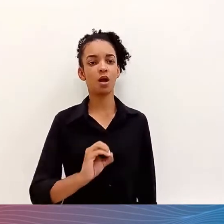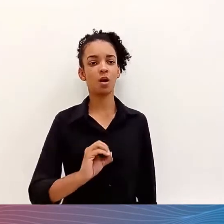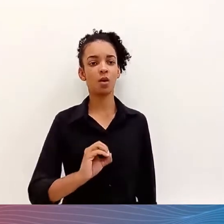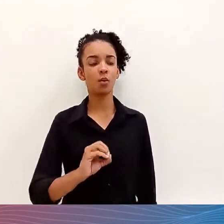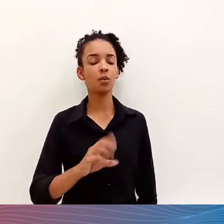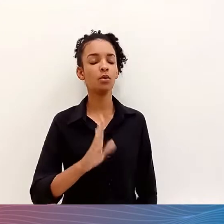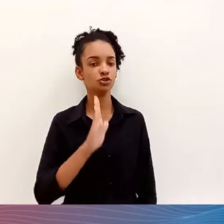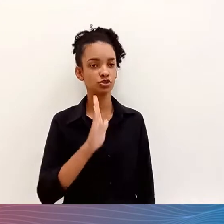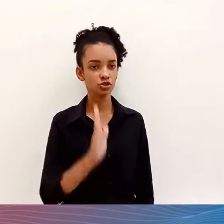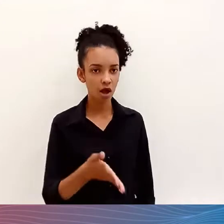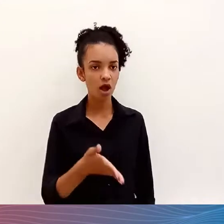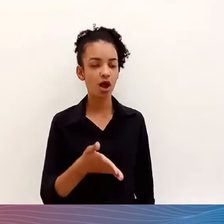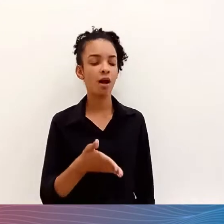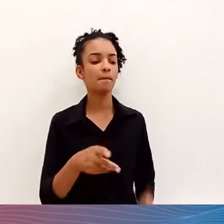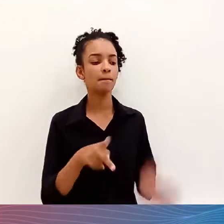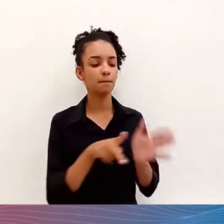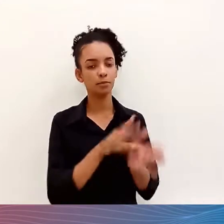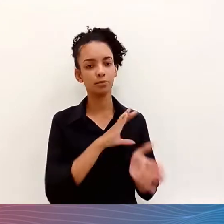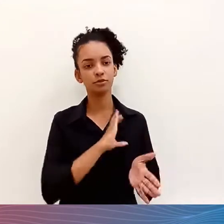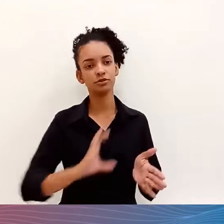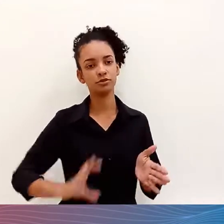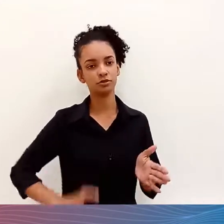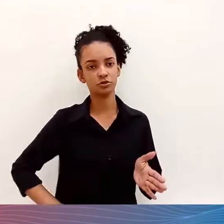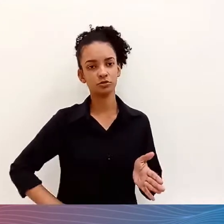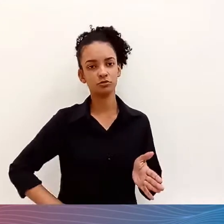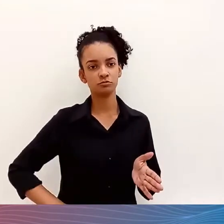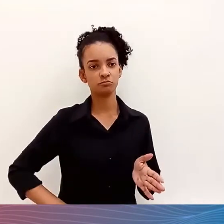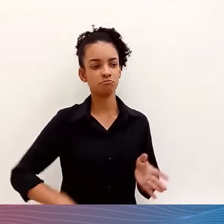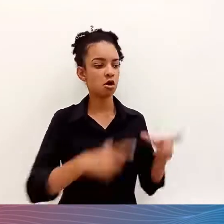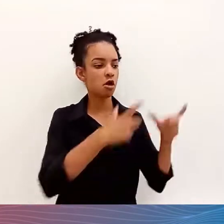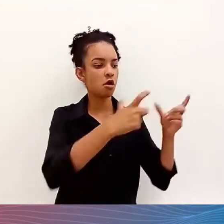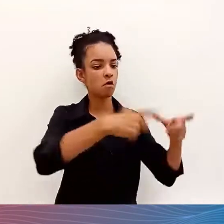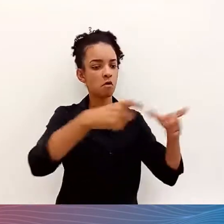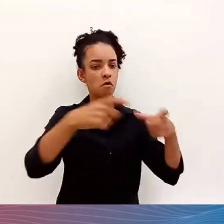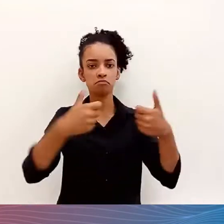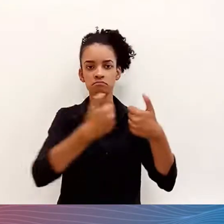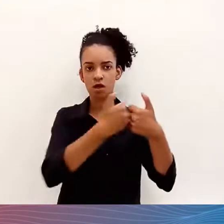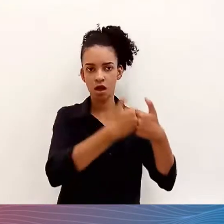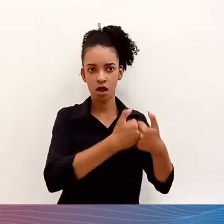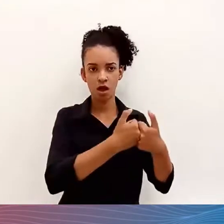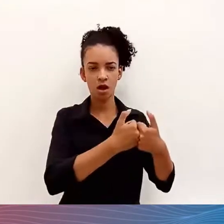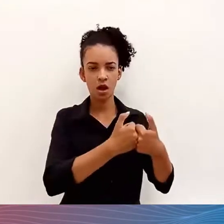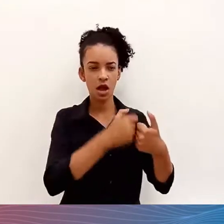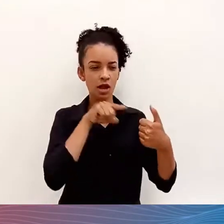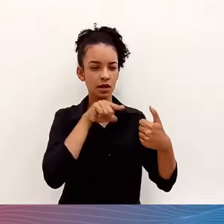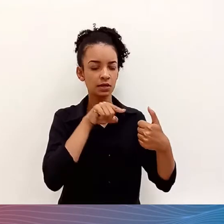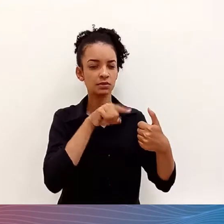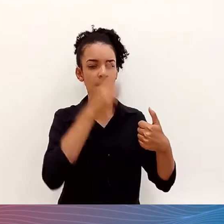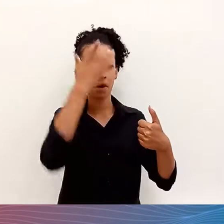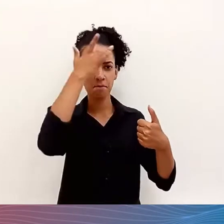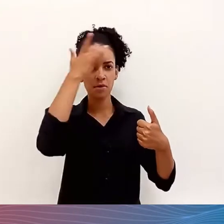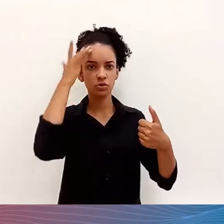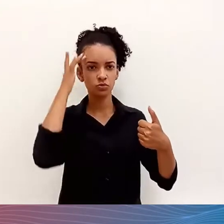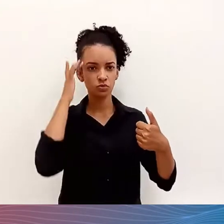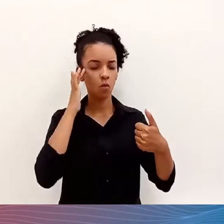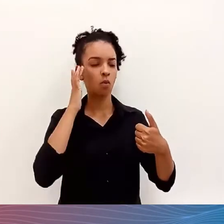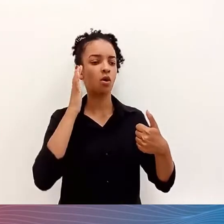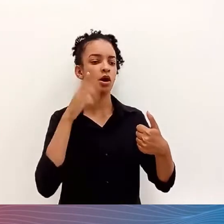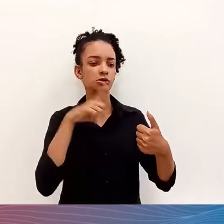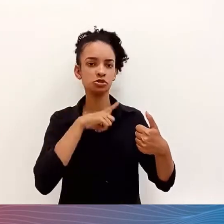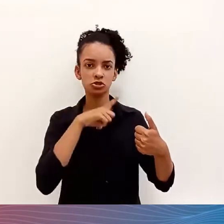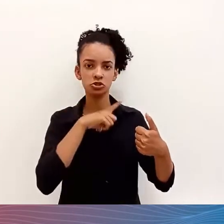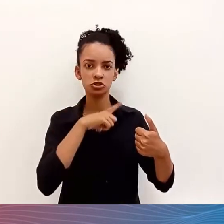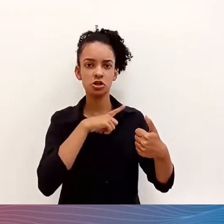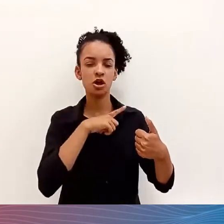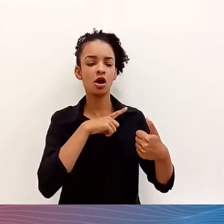Por onde a arca passava, essa procissão obtinha vitória. Tá?